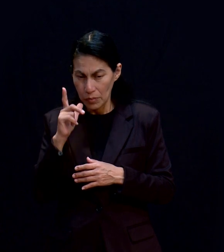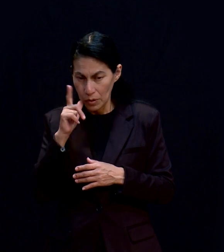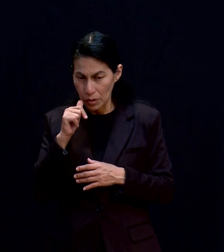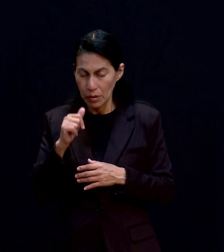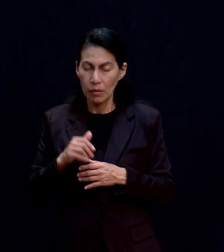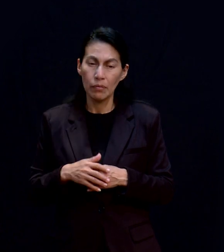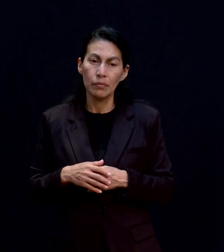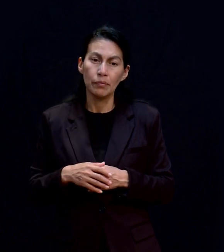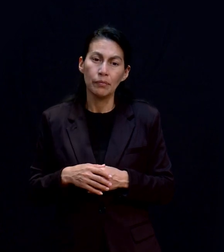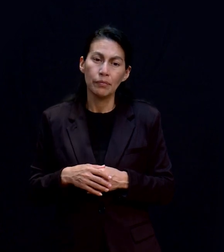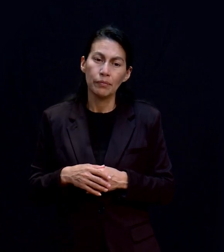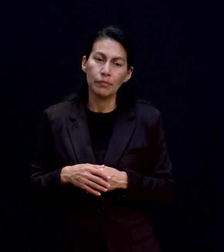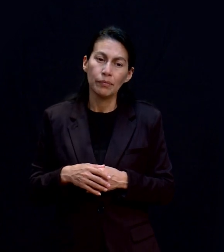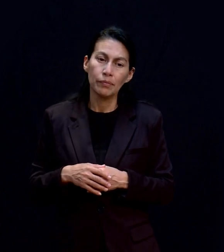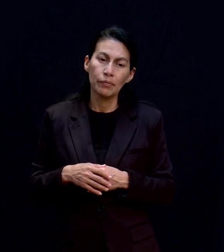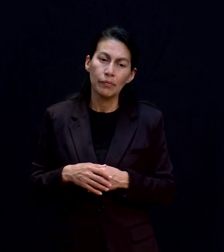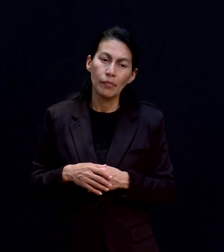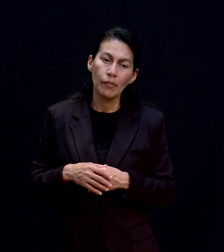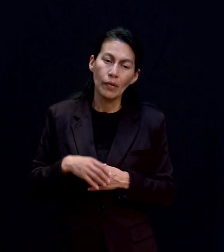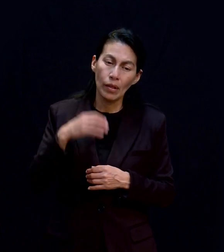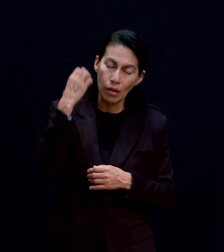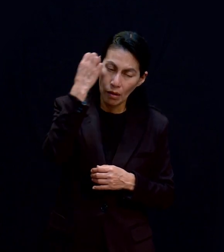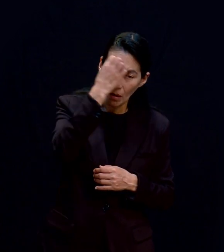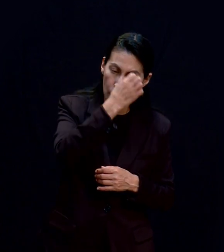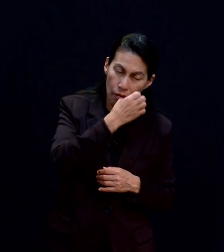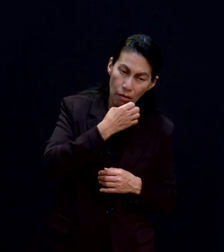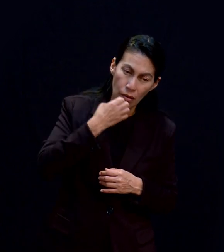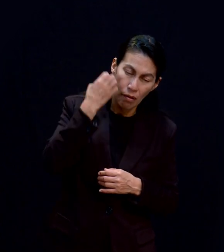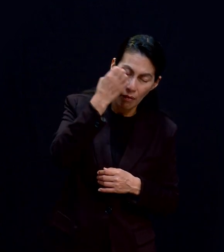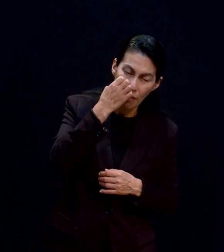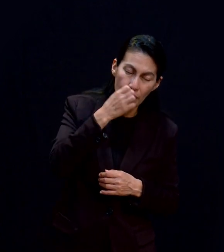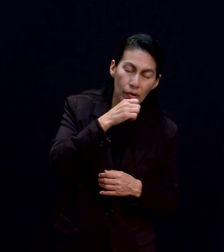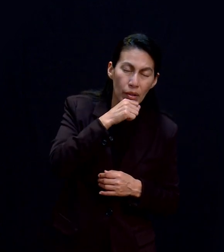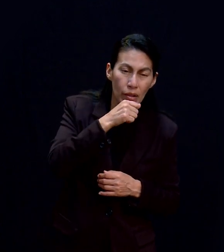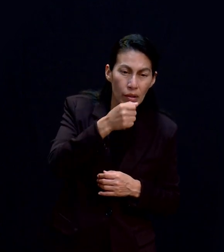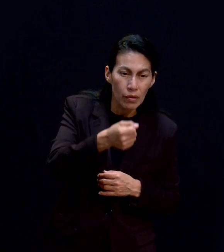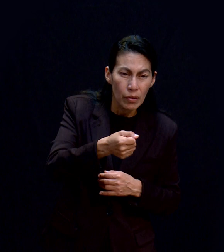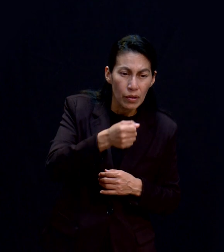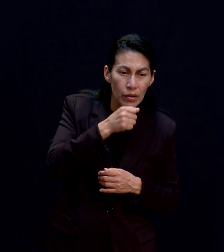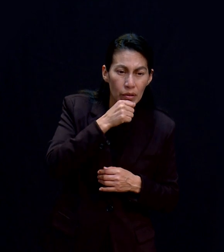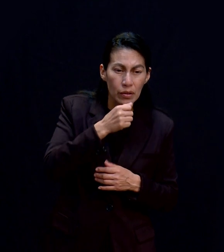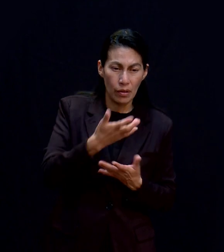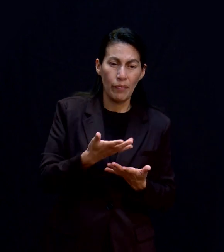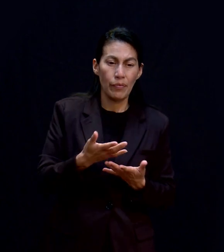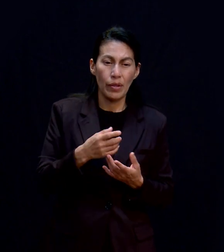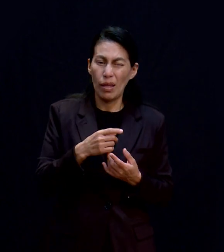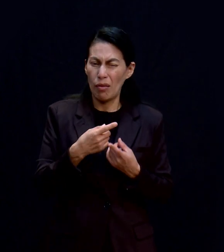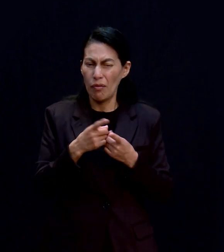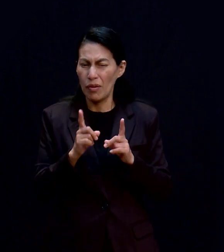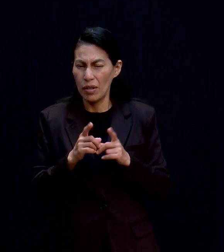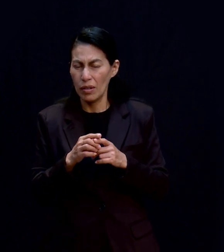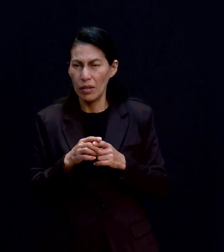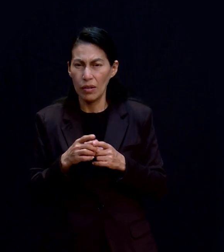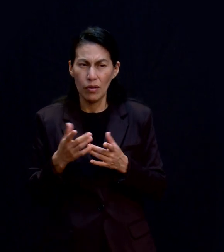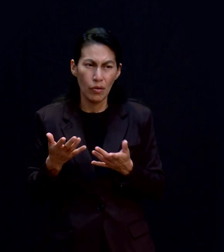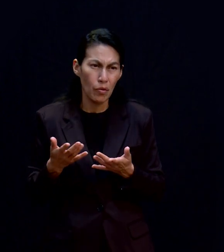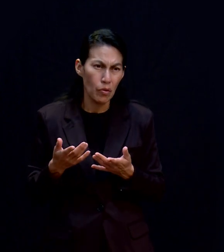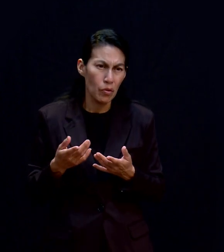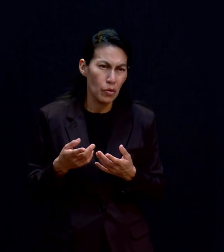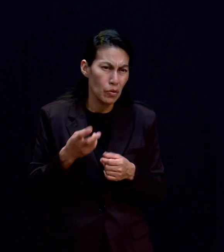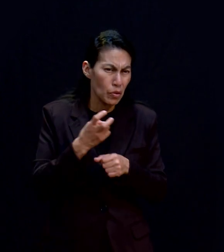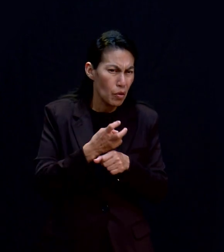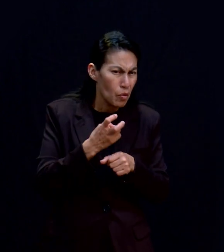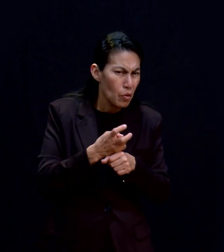pues vente al otro día te vamos a tener una entrevista un poquito diferente llego al segundo día